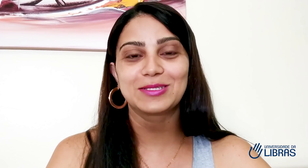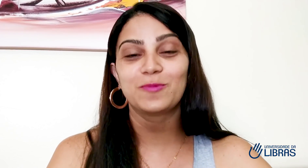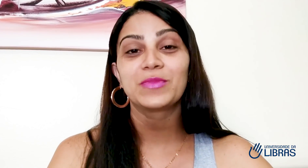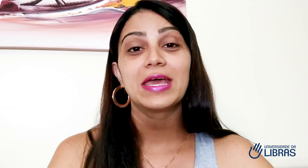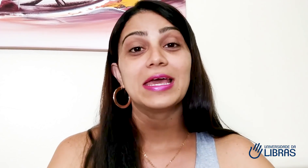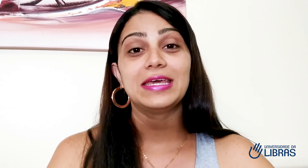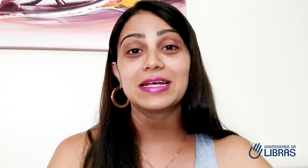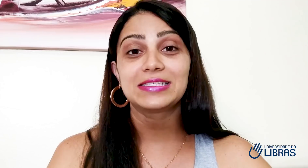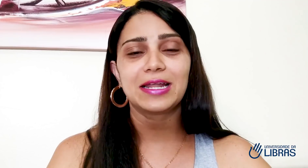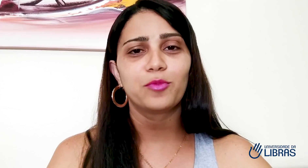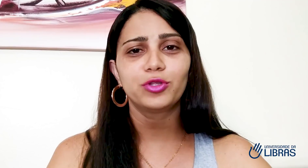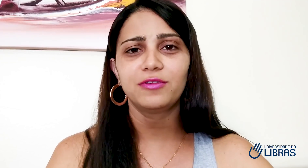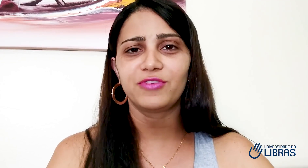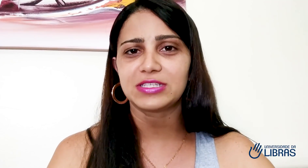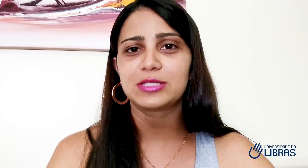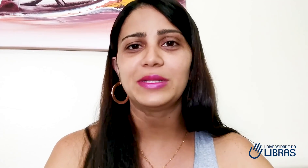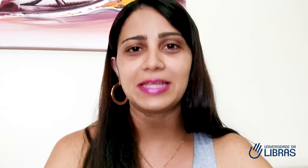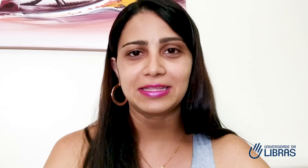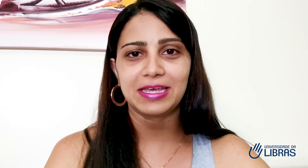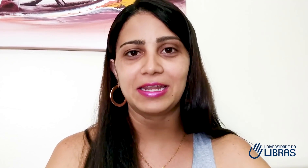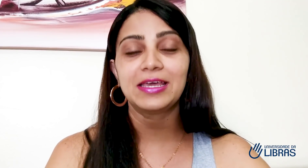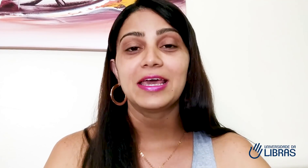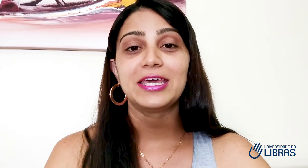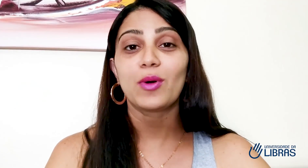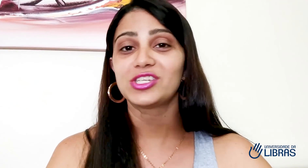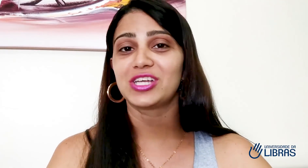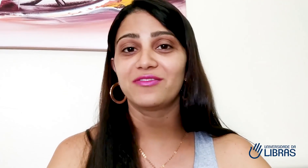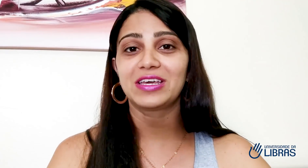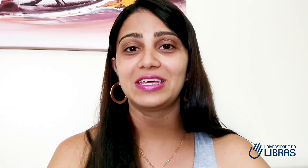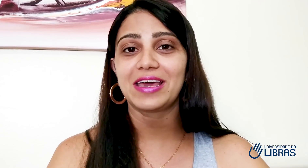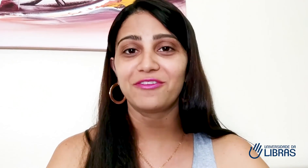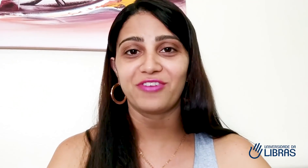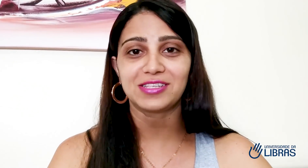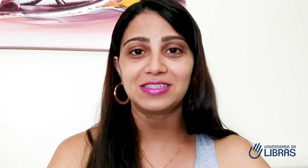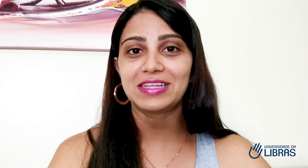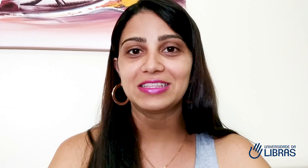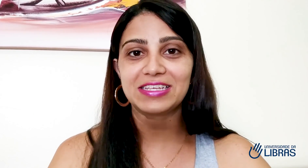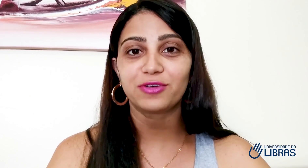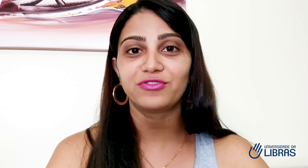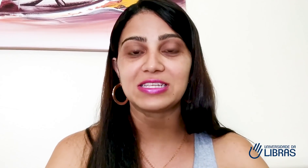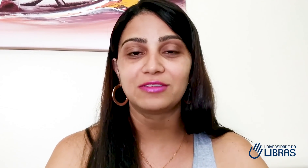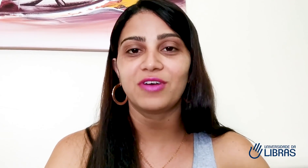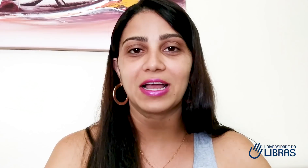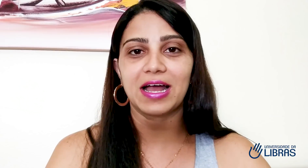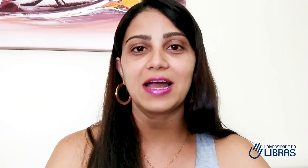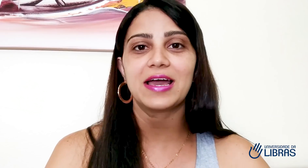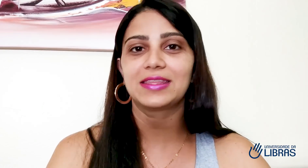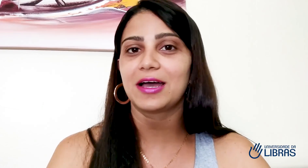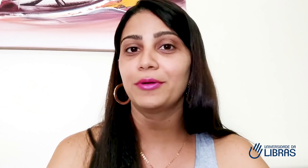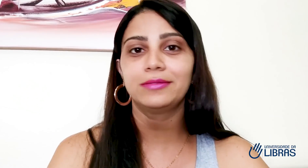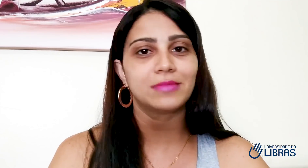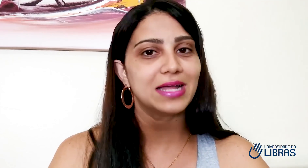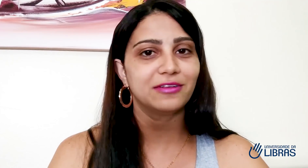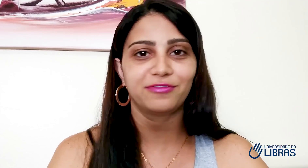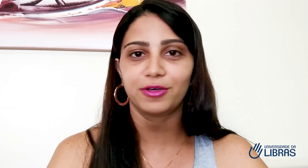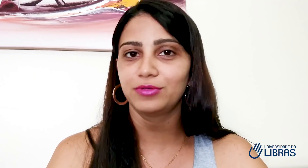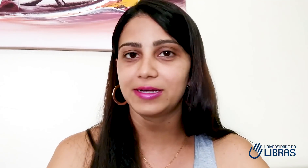isso. E assim, era muito difícil eles me entenderem, e eu achava que era fácil de entender se eu fizesse devagar e tal, e nada a ver com